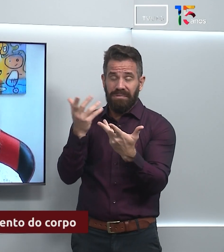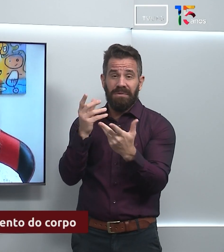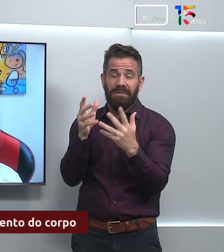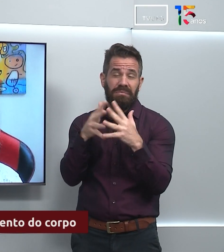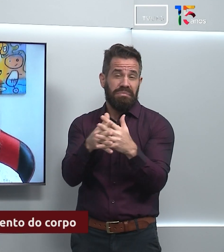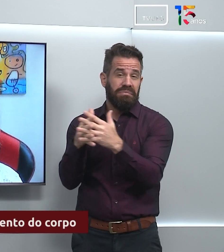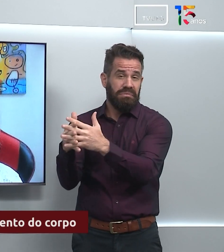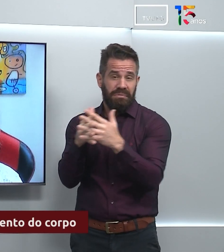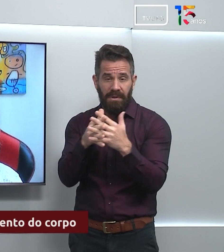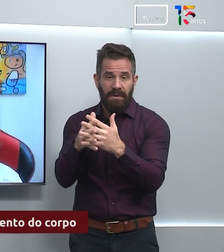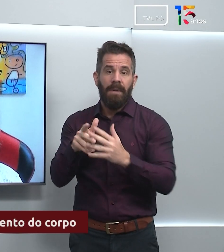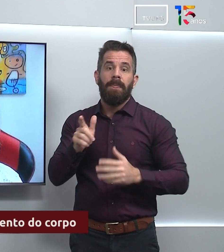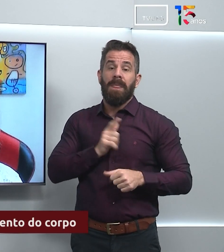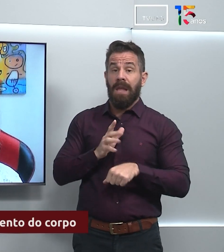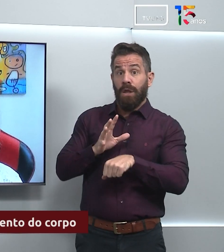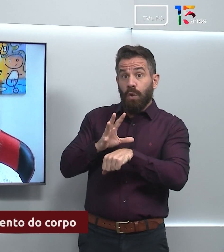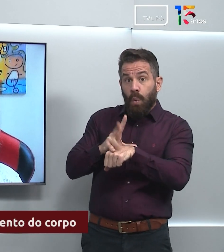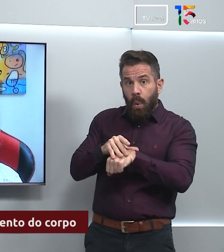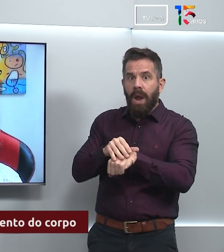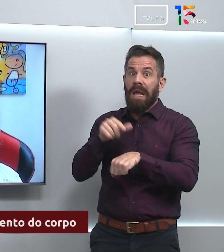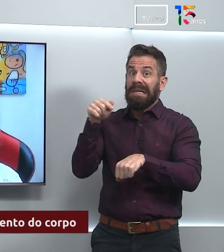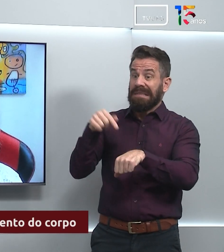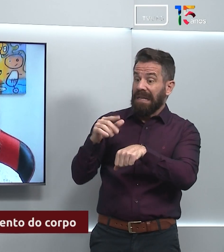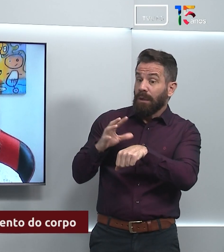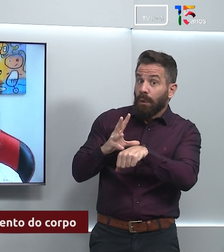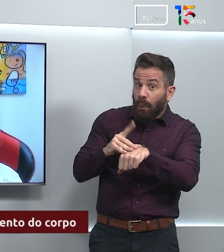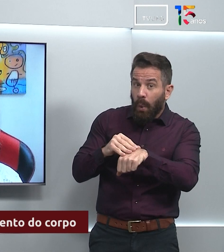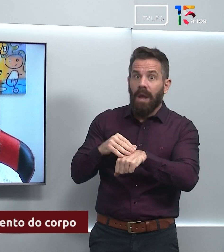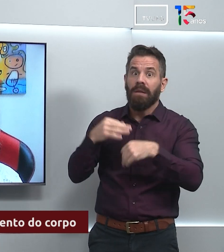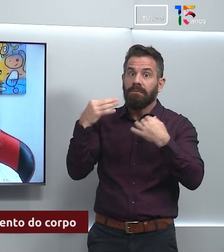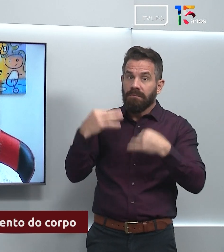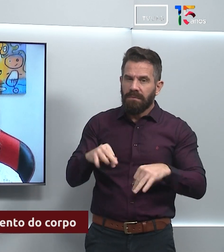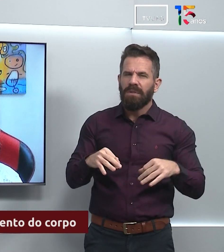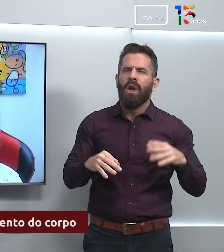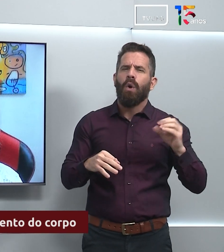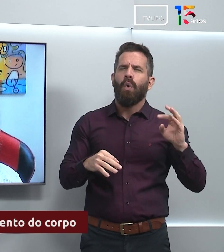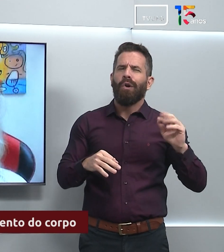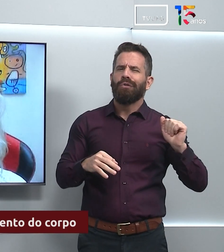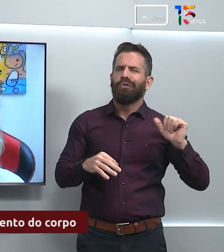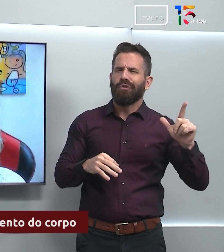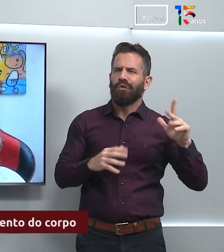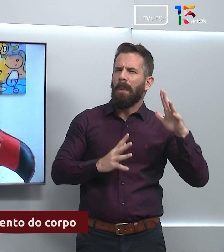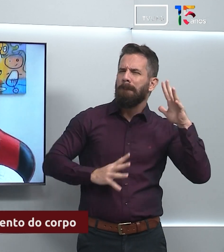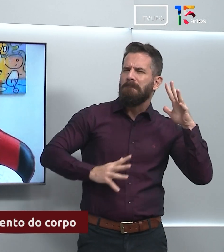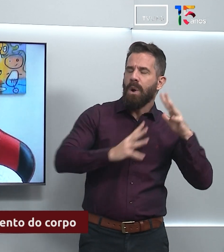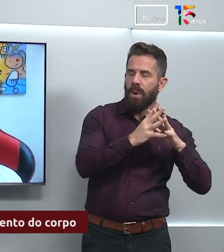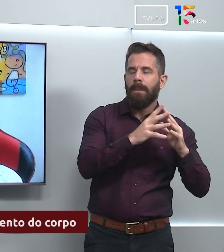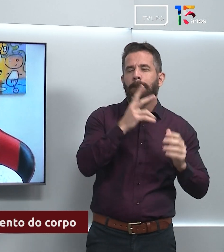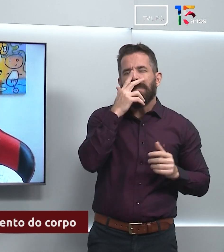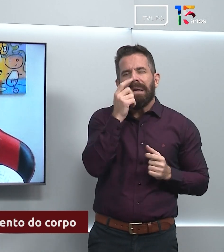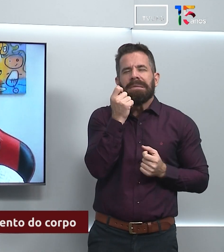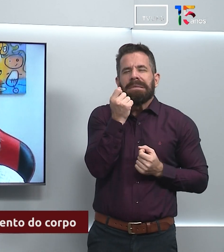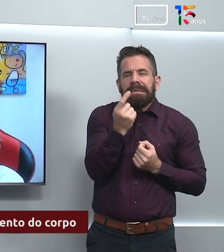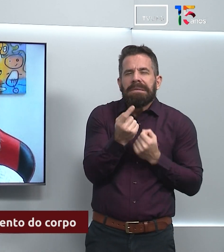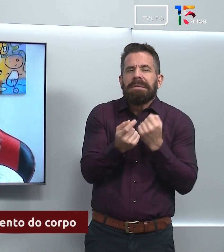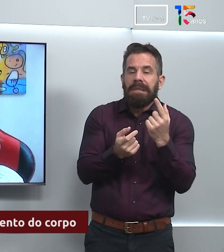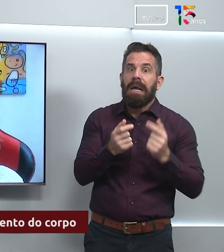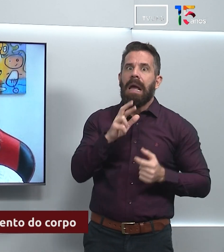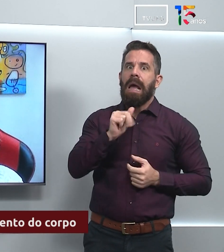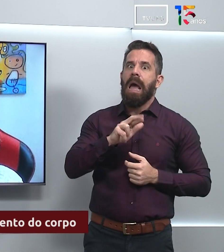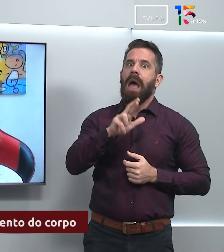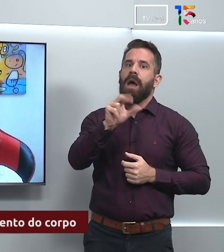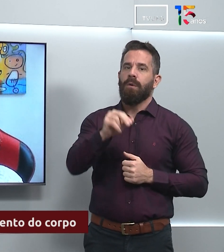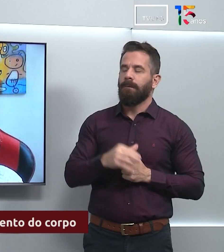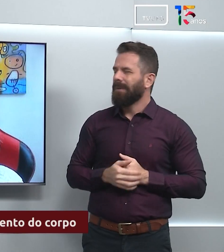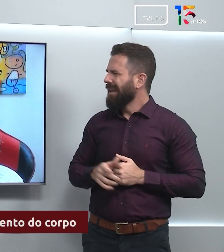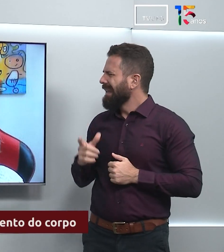Cushing, que tem realmente o excesso, ela é bem rara. Ainda Doutora, bem. a gente está com um probleminha de internet, vou